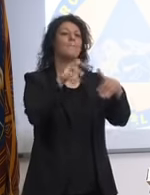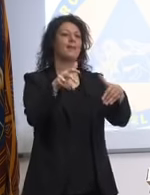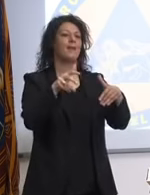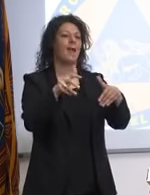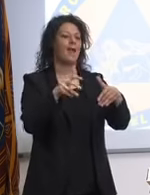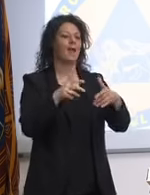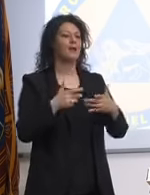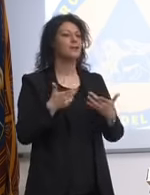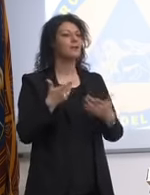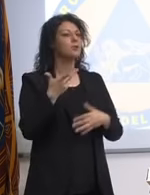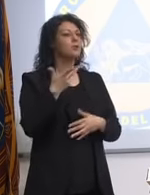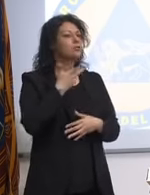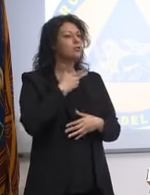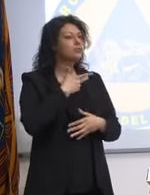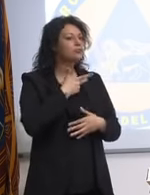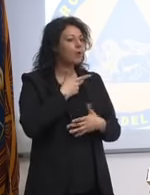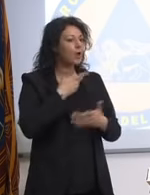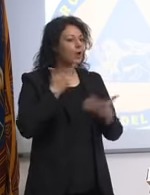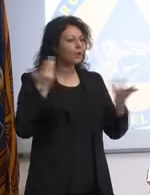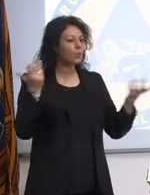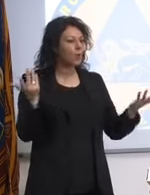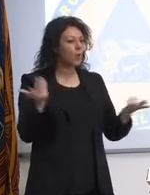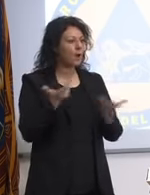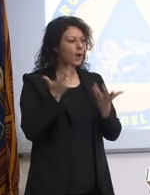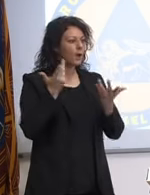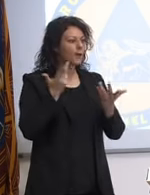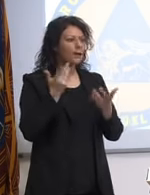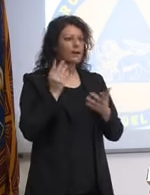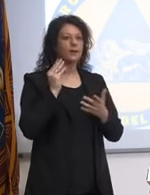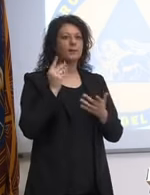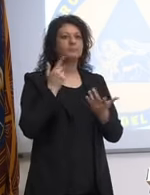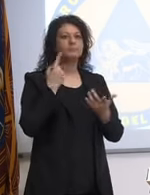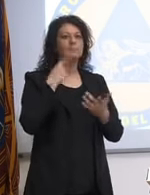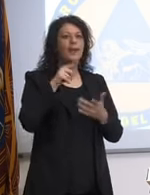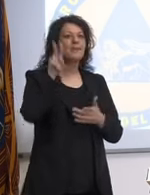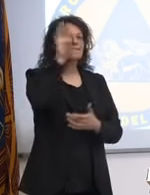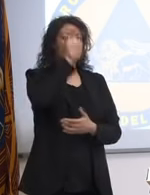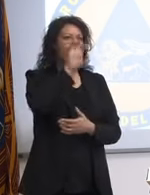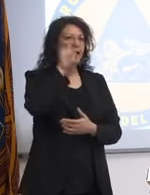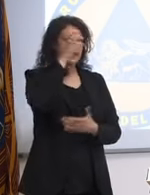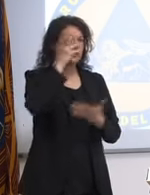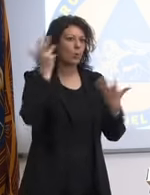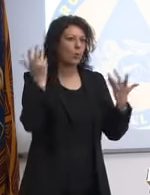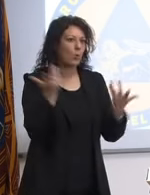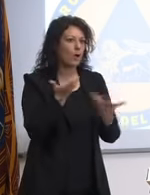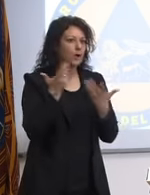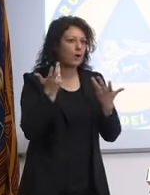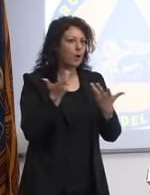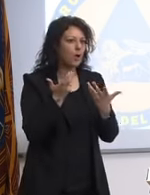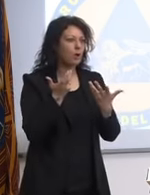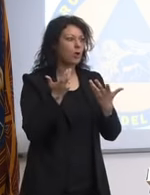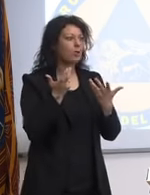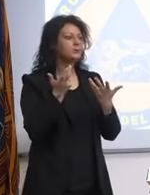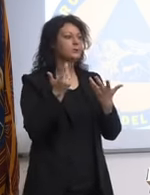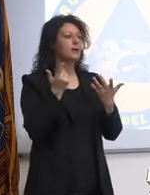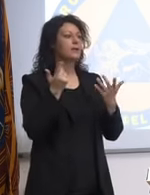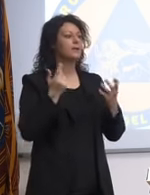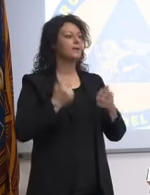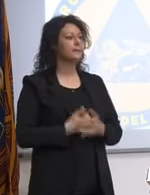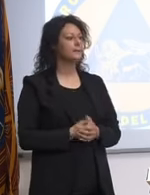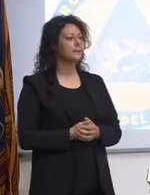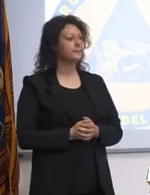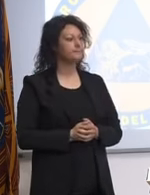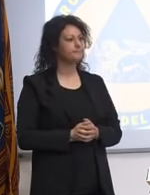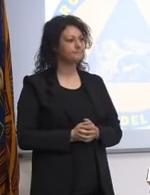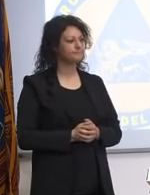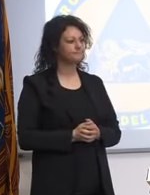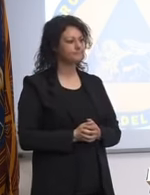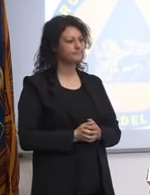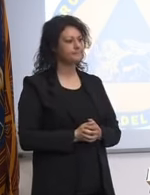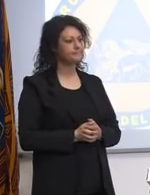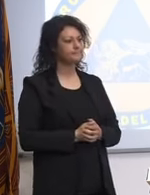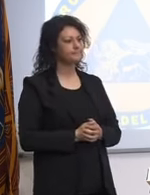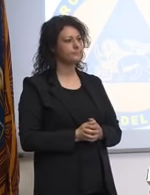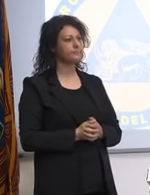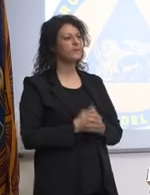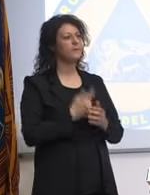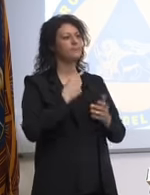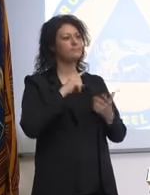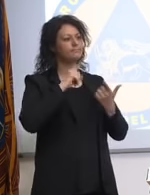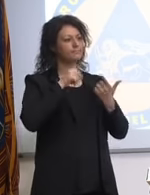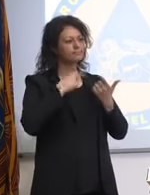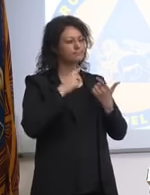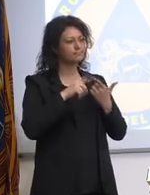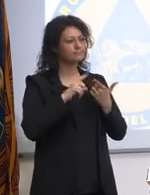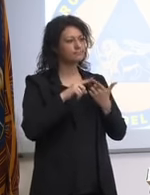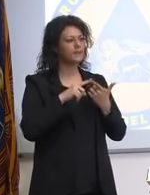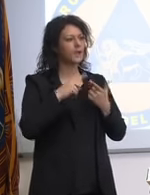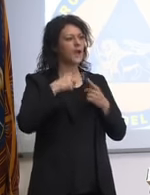e anche dei criteri, richieste per il Veneto, i criteri che vengono dal Veneto, e d'altro canto ancora c'è la segnalazione